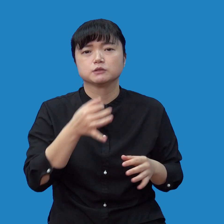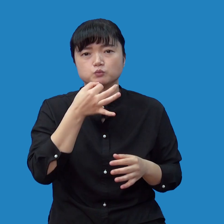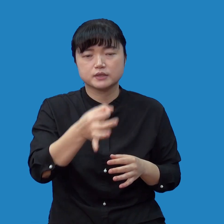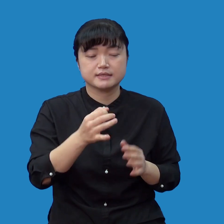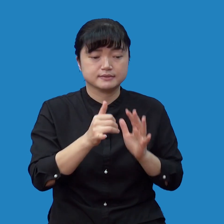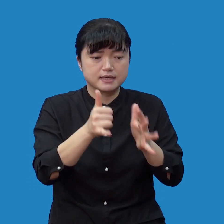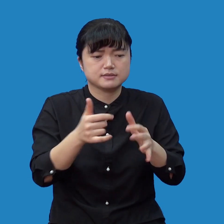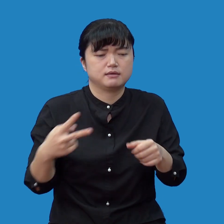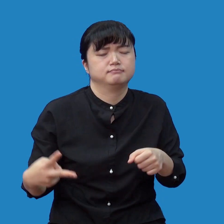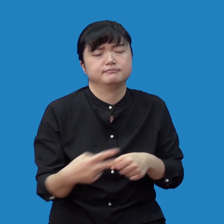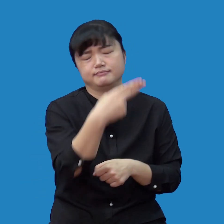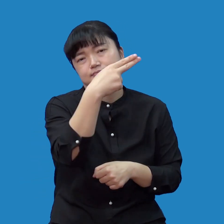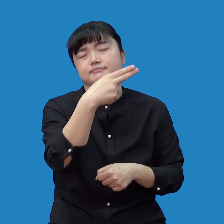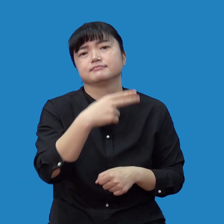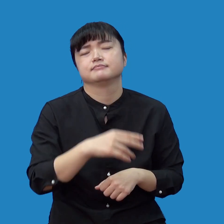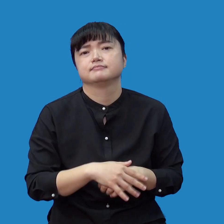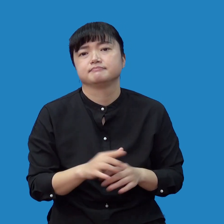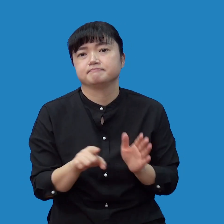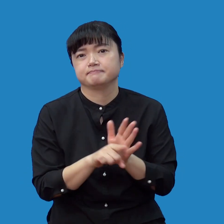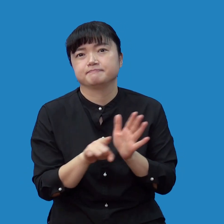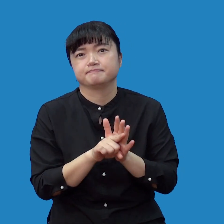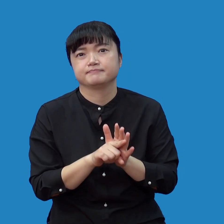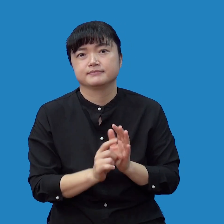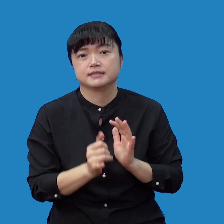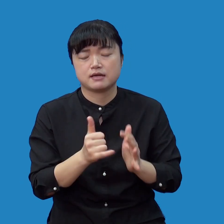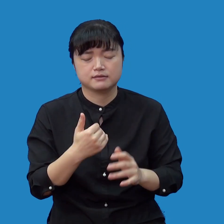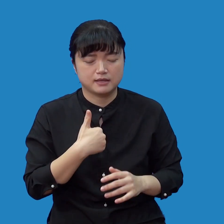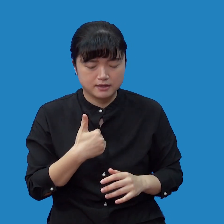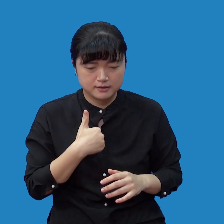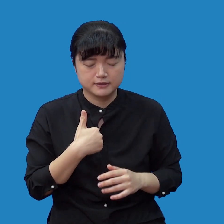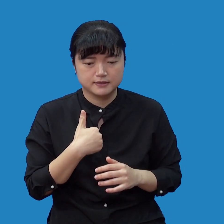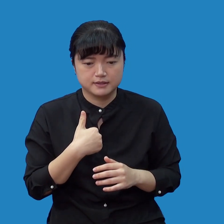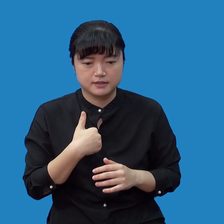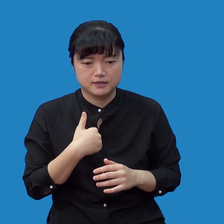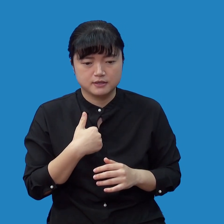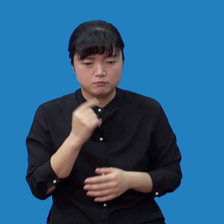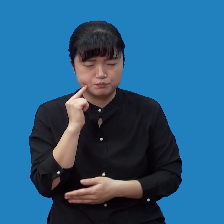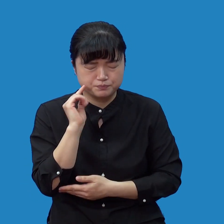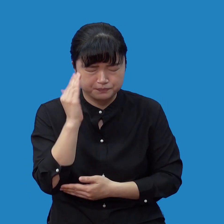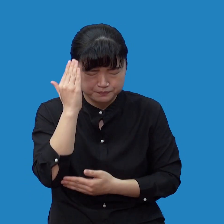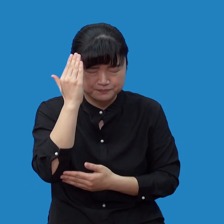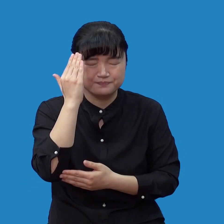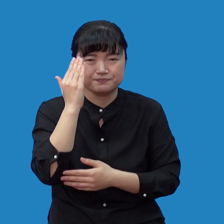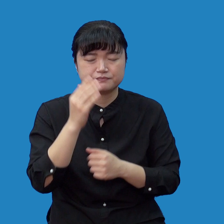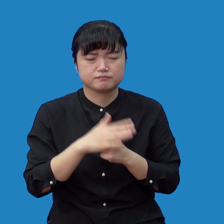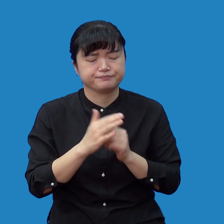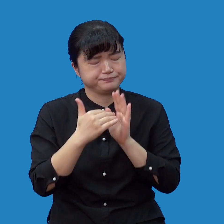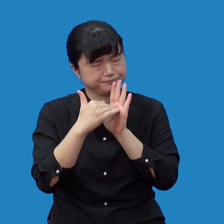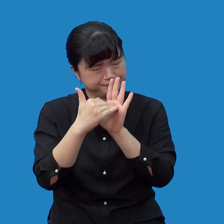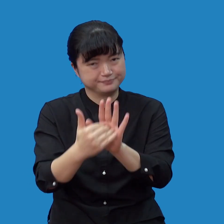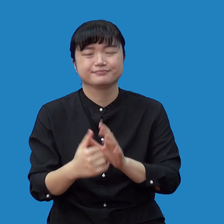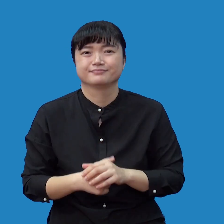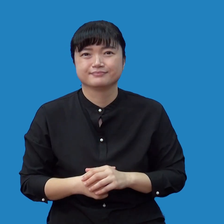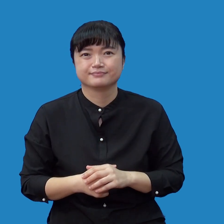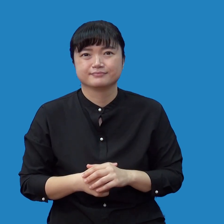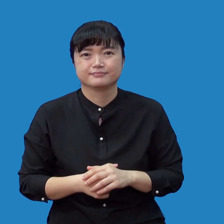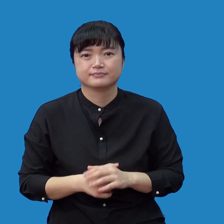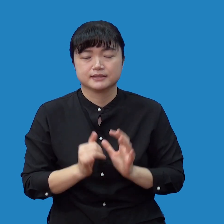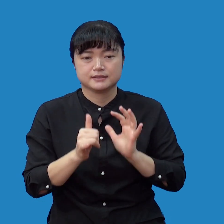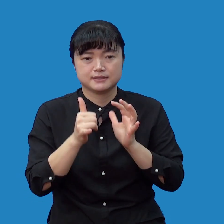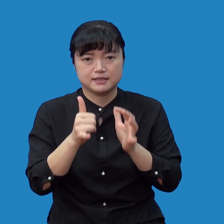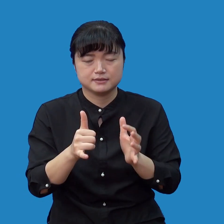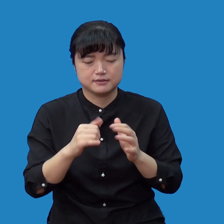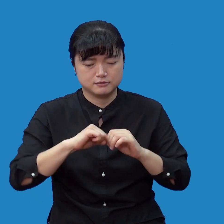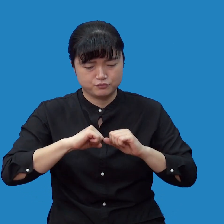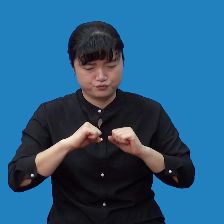믿음이죠. 세상이 나에게 약속하는 그 부귀와 명예 거절한다. 세상에 순응하기를 내가